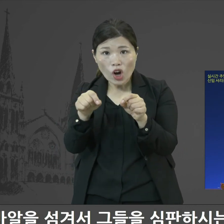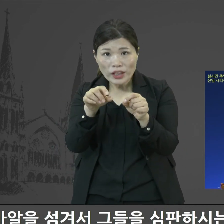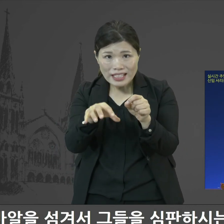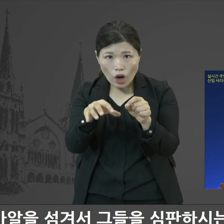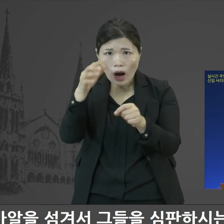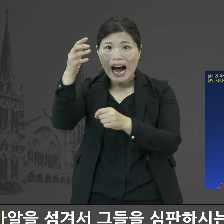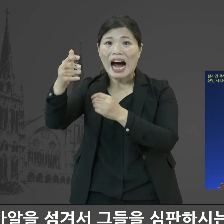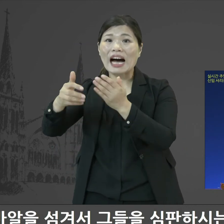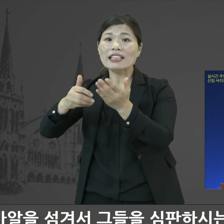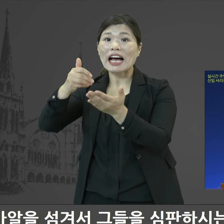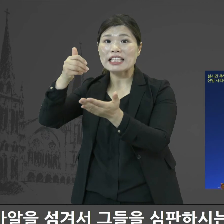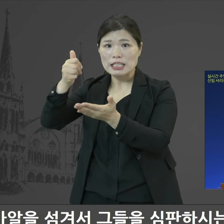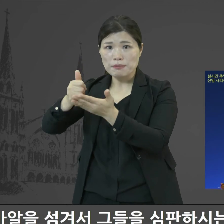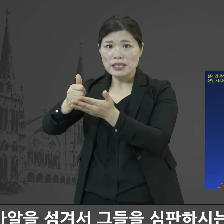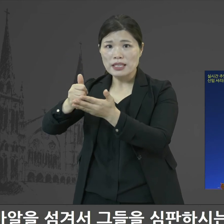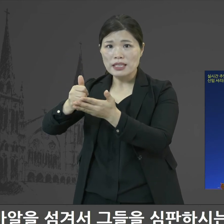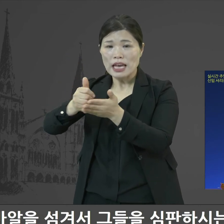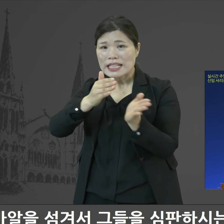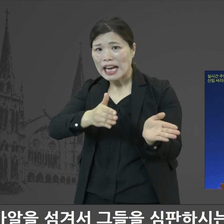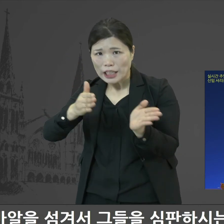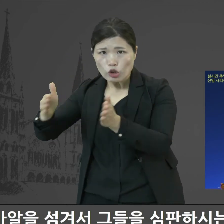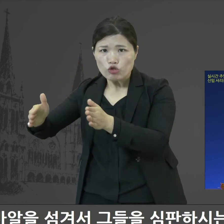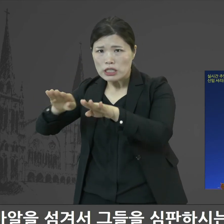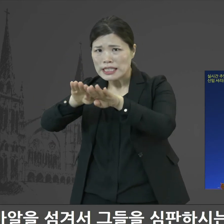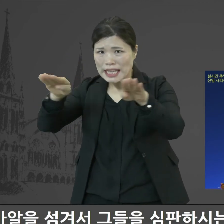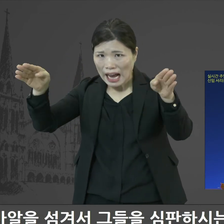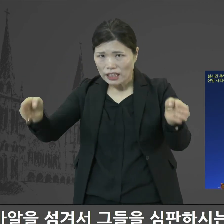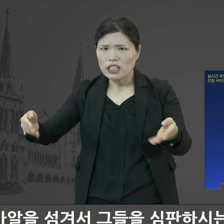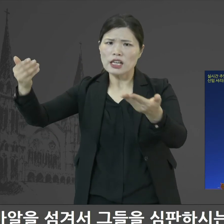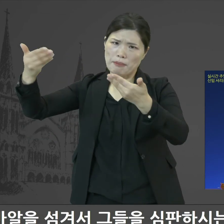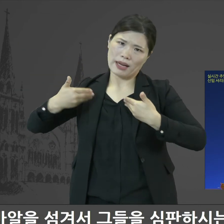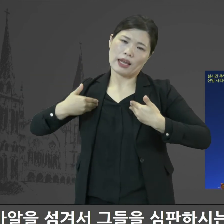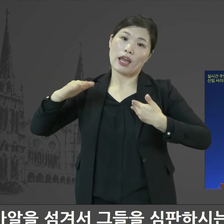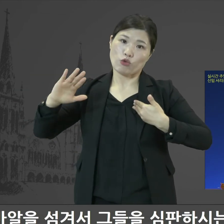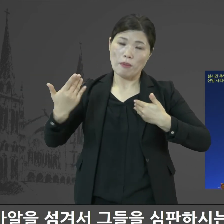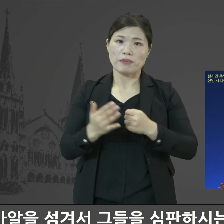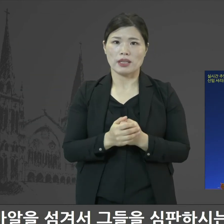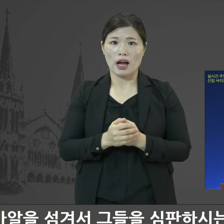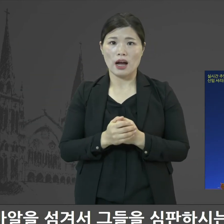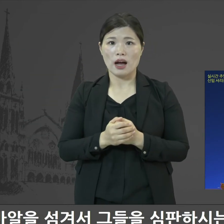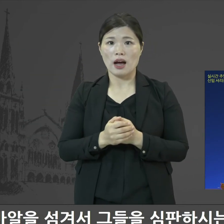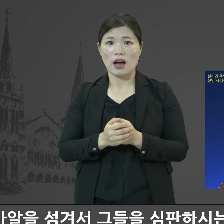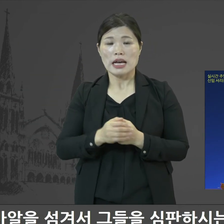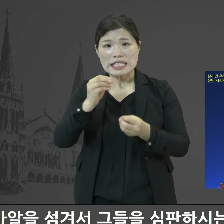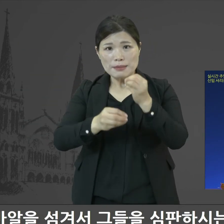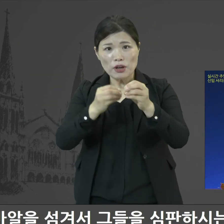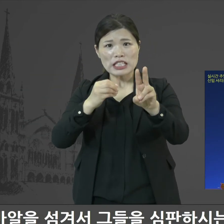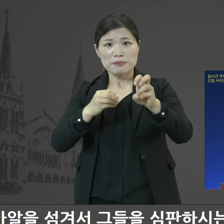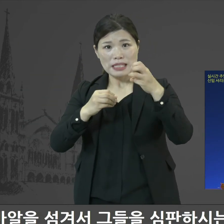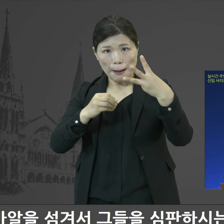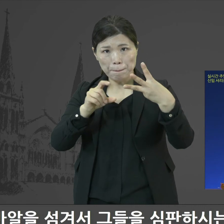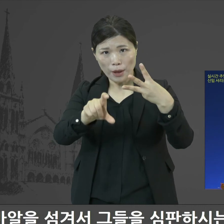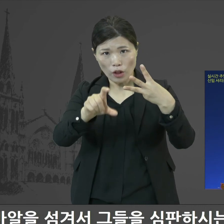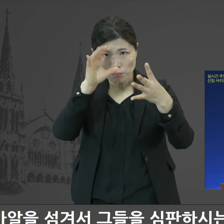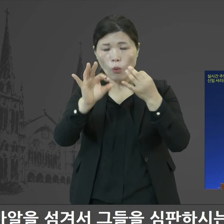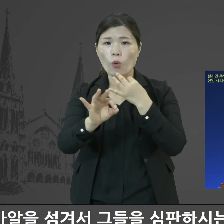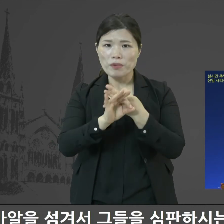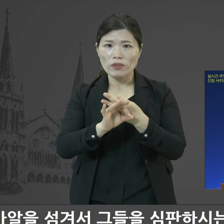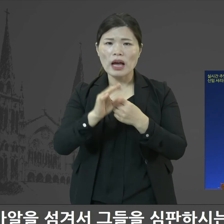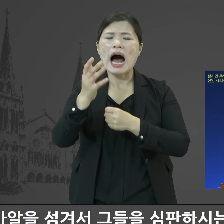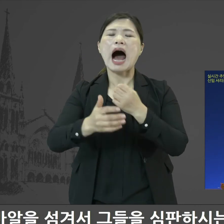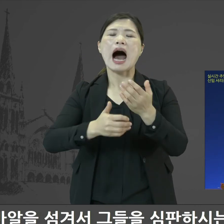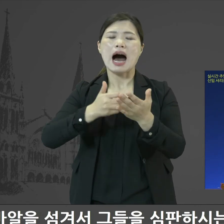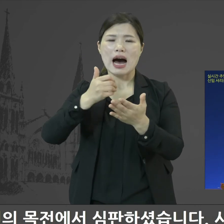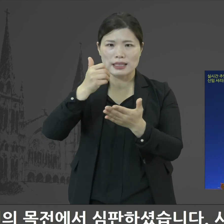하나님이 차려주신 상을 받는 자들입니다. 시편 23편, 원수의 목전에서 하나님이 차려주시는 그 상을